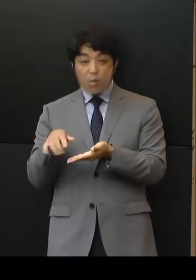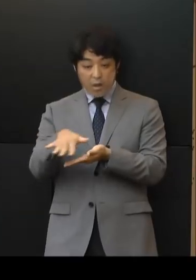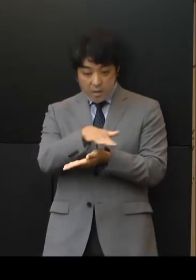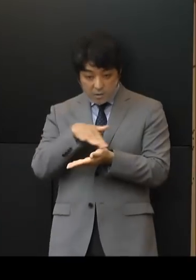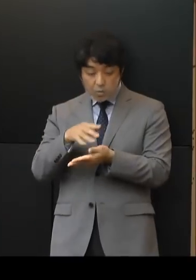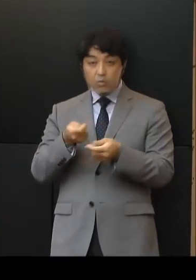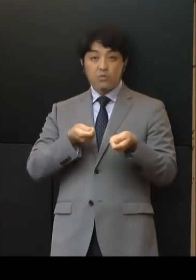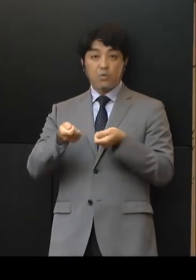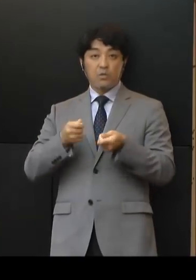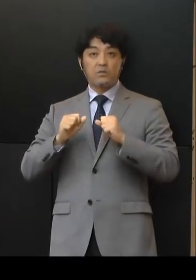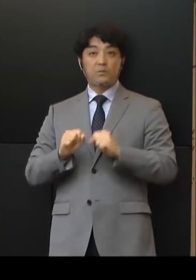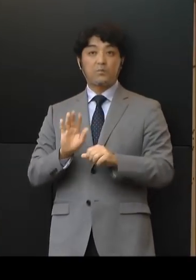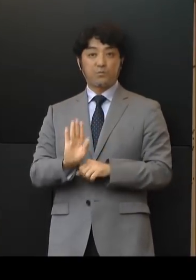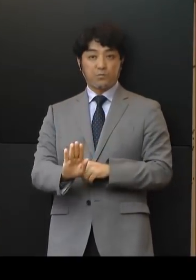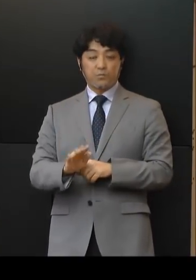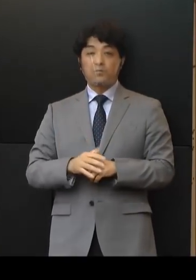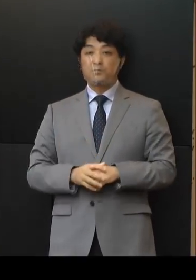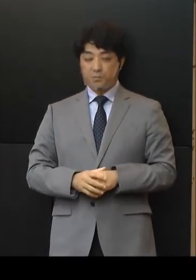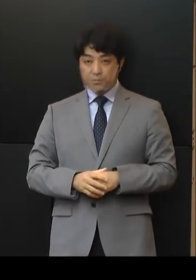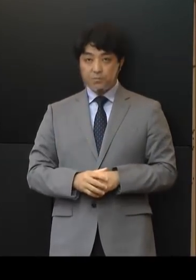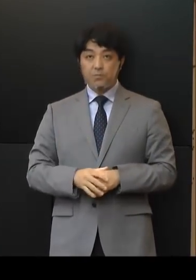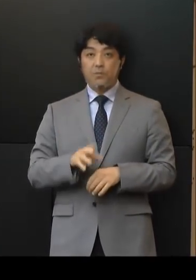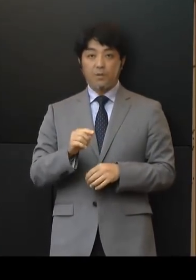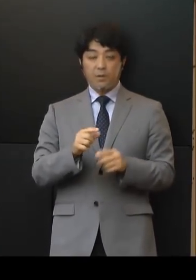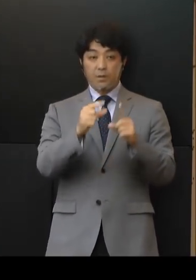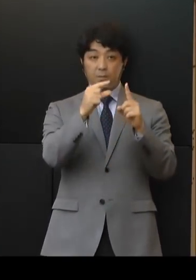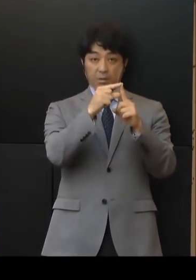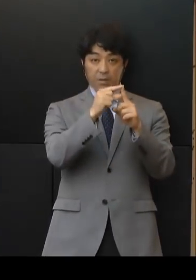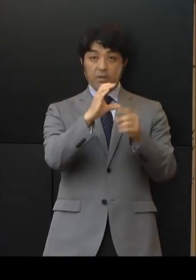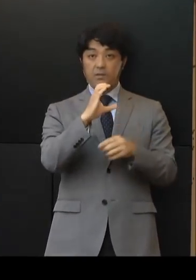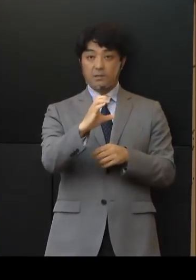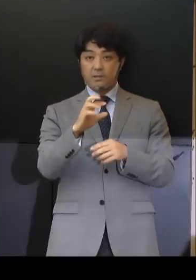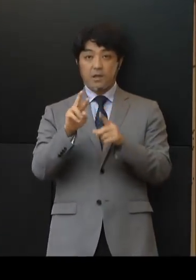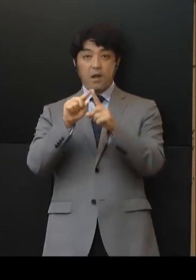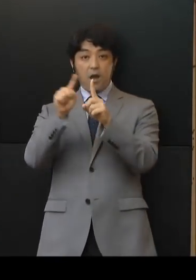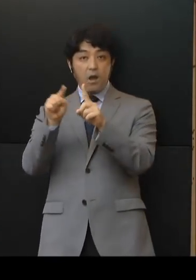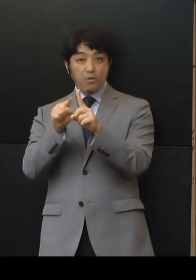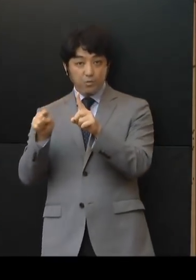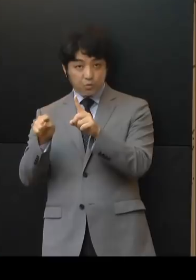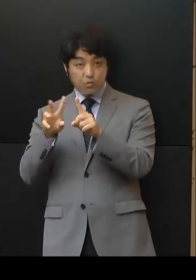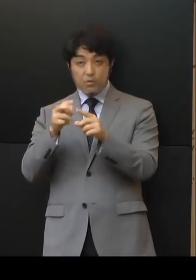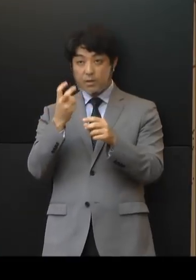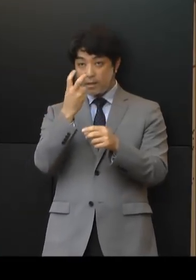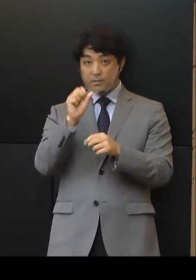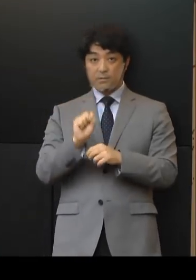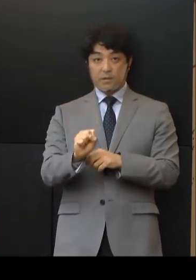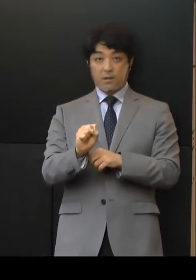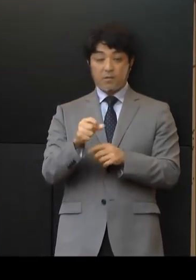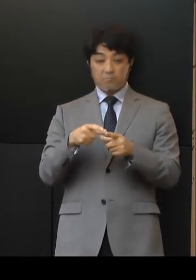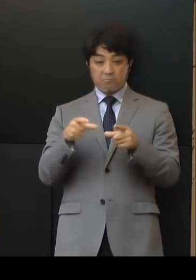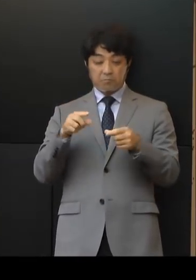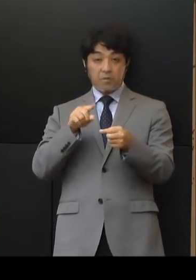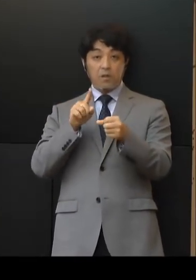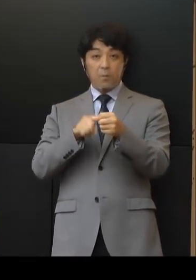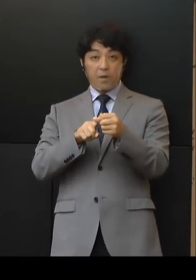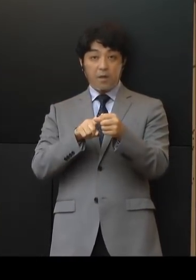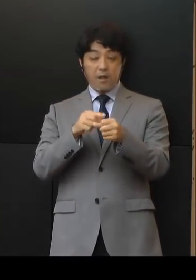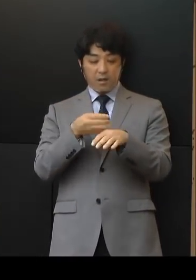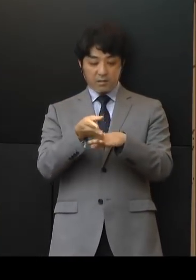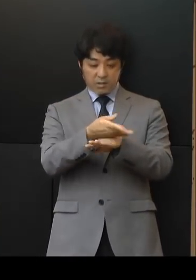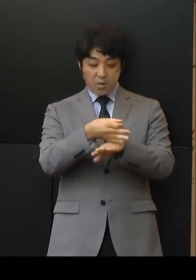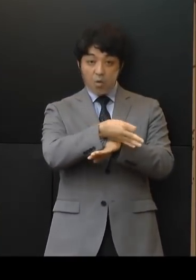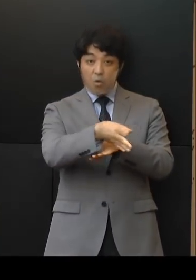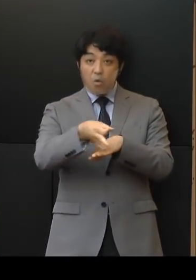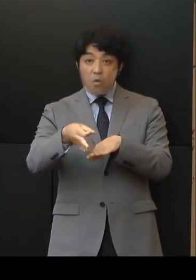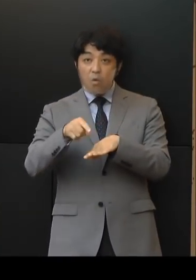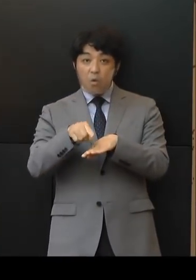ります。また、PCR 検査体制を拡充するとともに、入院施設のない離島で